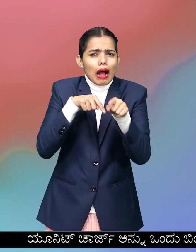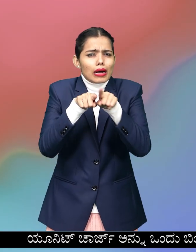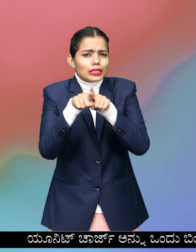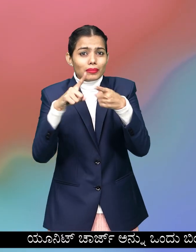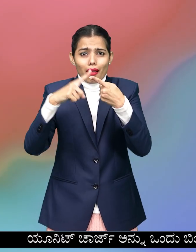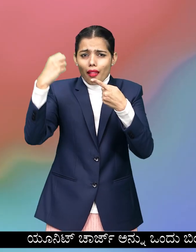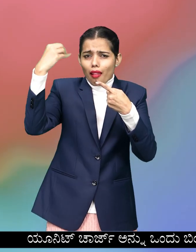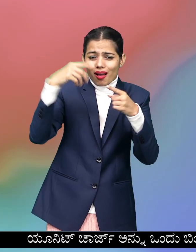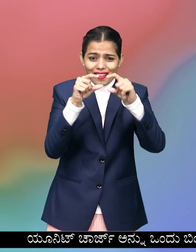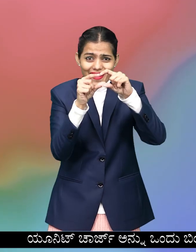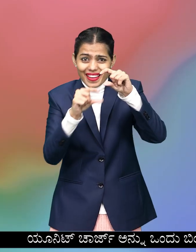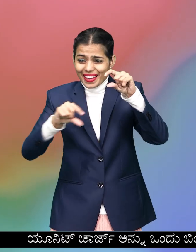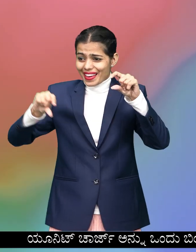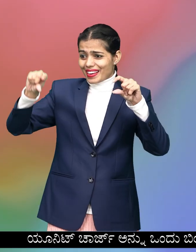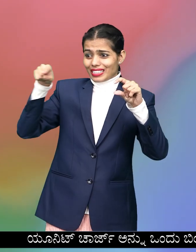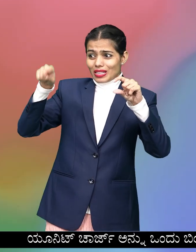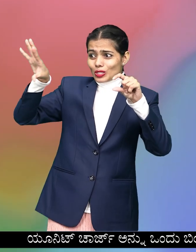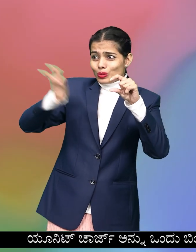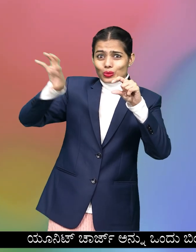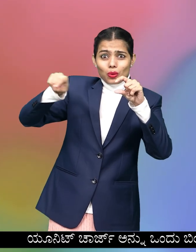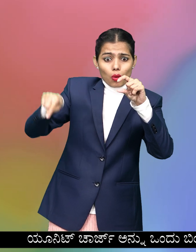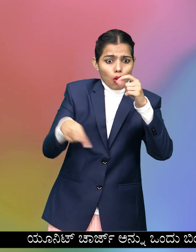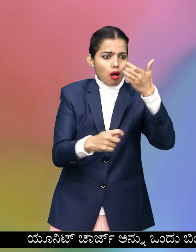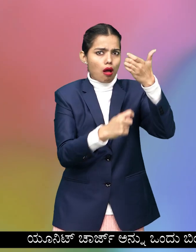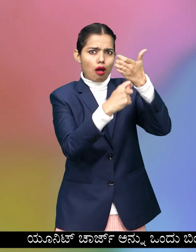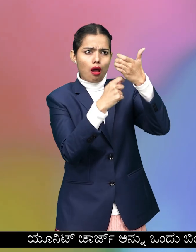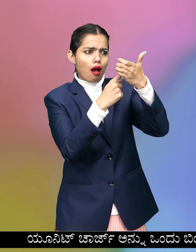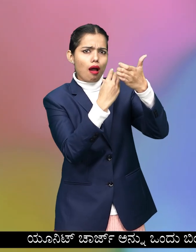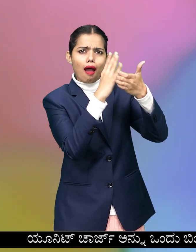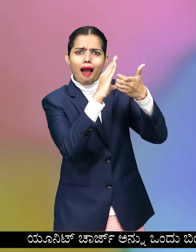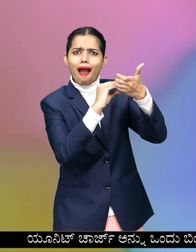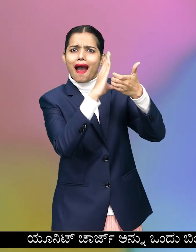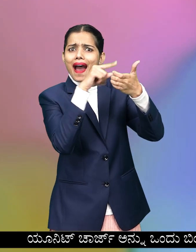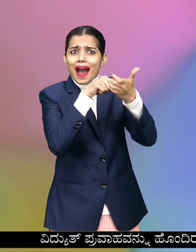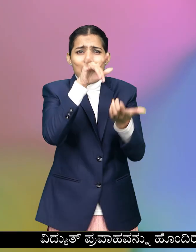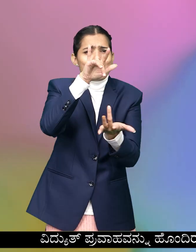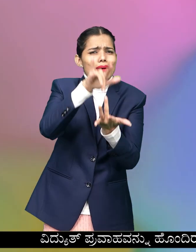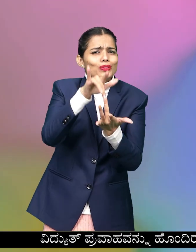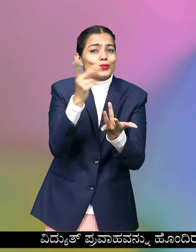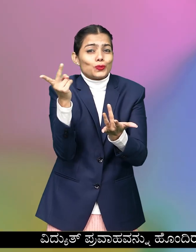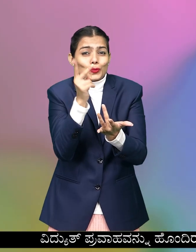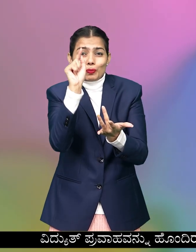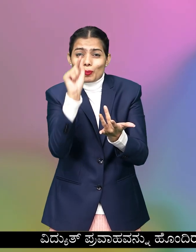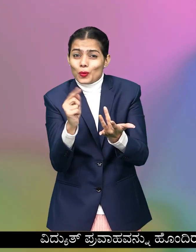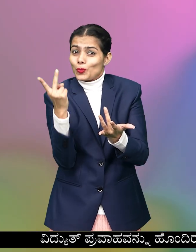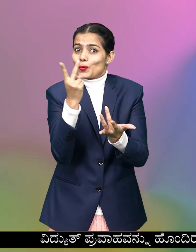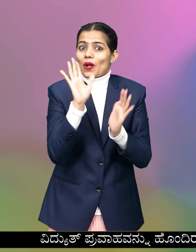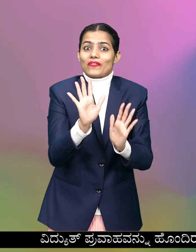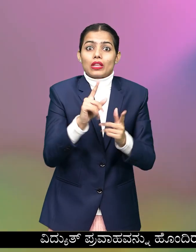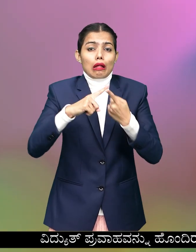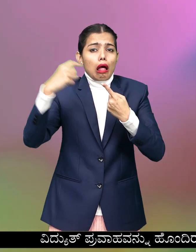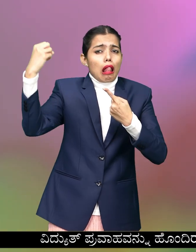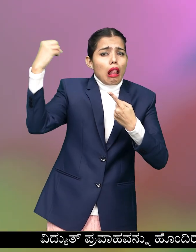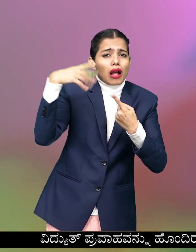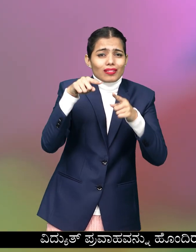ಯೂನಿಟ್ ಚಾರ್ಜ್ ಅನ್ನು ಒಂದು ಬಿಂದುವಿನಿಂದ ಇನ್ನೊಂದಕ್ಕೆ ಸರಿಸಲು ಮಾಡಿದ ಕೆಲಸದಂತೆ ಕೆಲವು ವಿದ್ಯುತ್ ಪ್ರವಾಹವನ್ನು ಹೊಂದಿರುವ